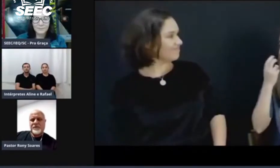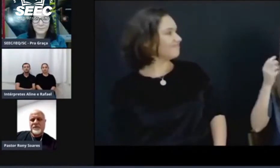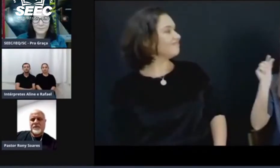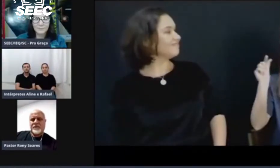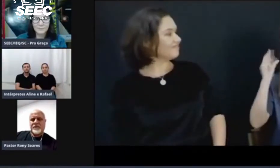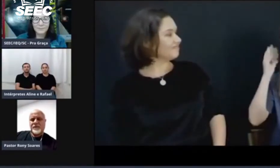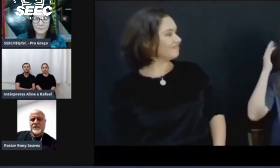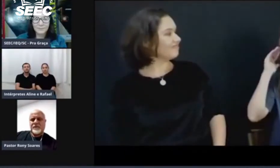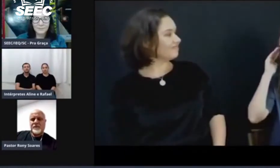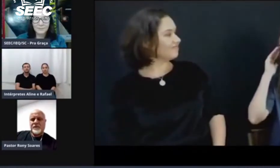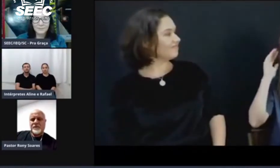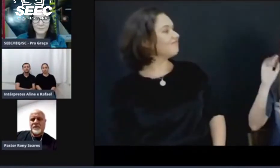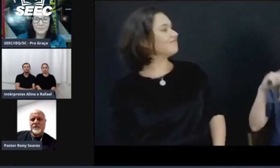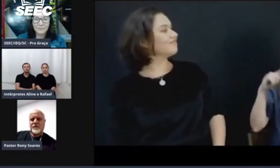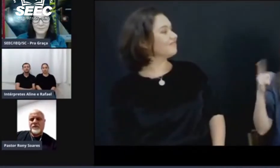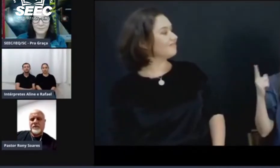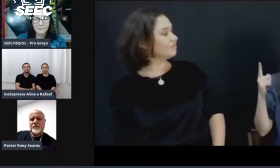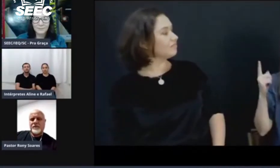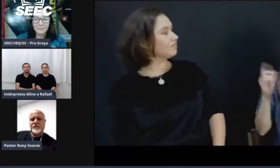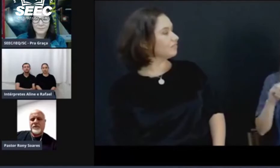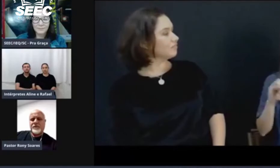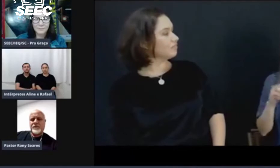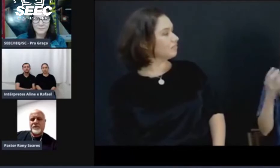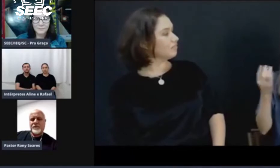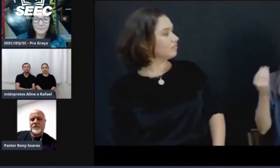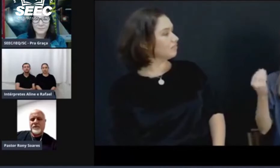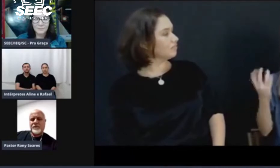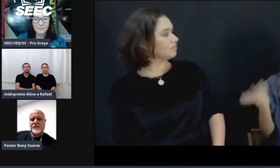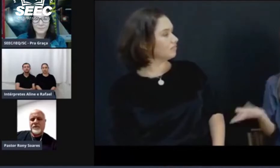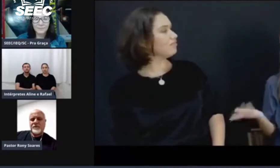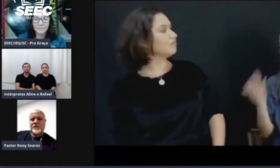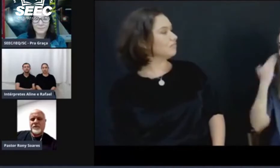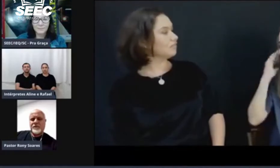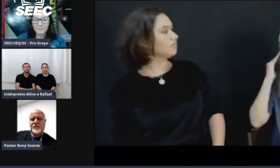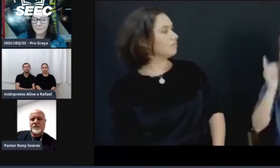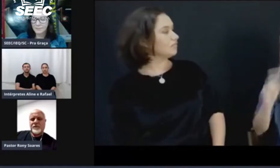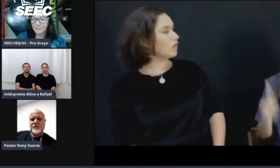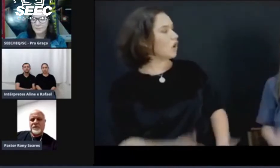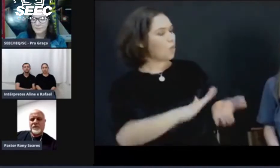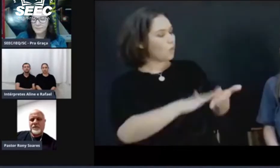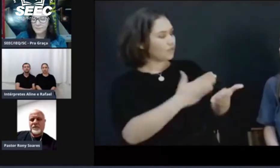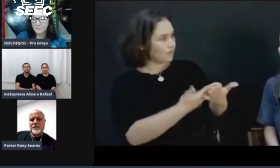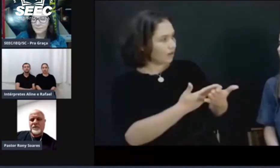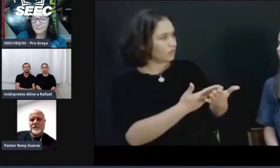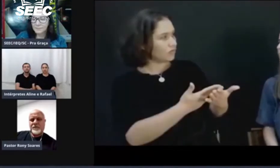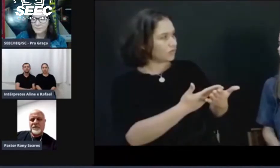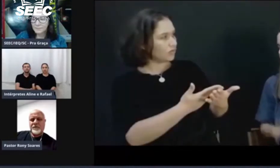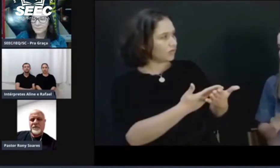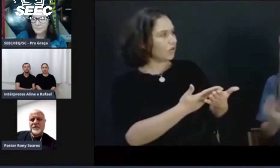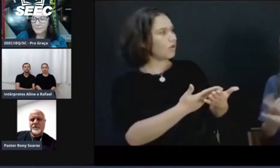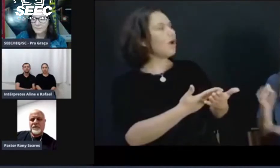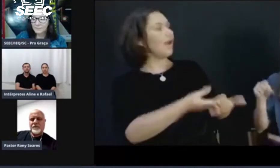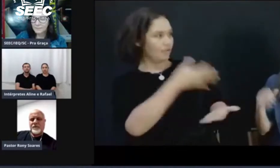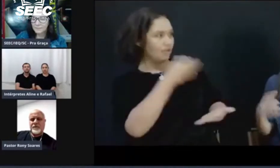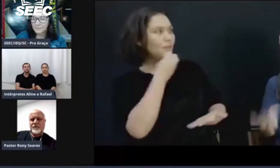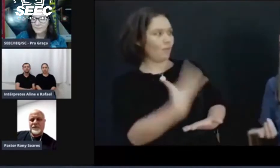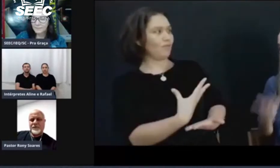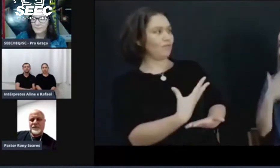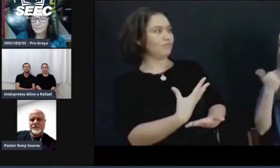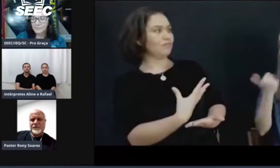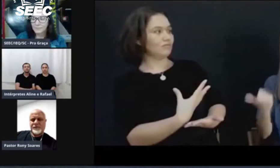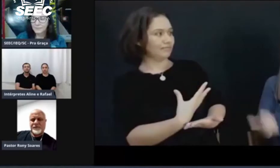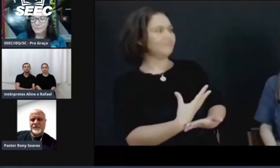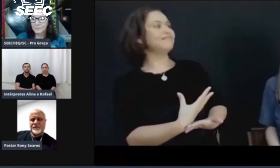intérprete? Se for só oralizado e não tem intérprete, eu não consigo compreender nada, porque eu consigo entender só um pouquinho de